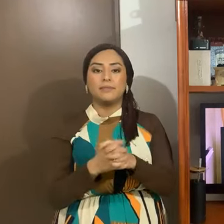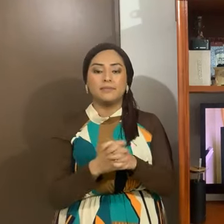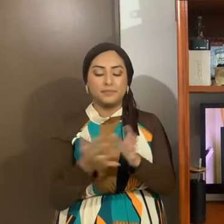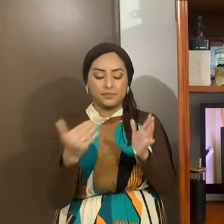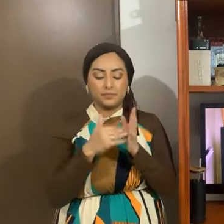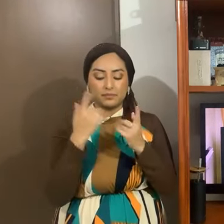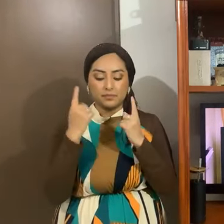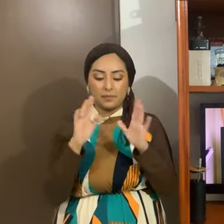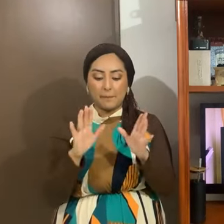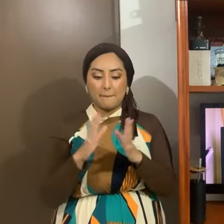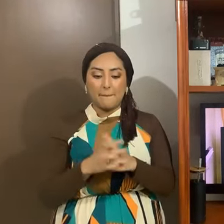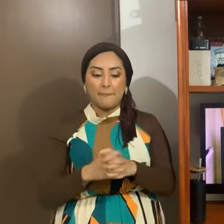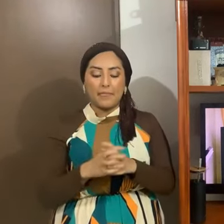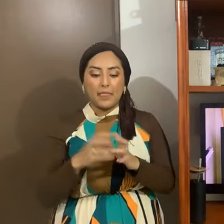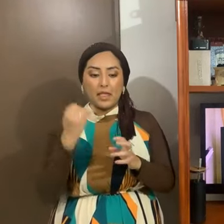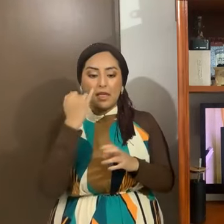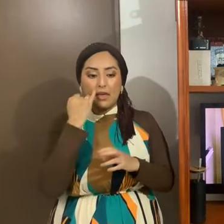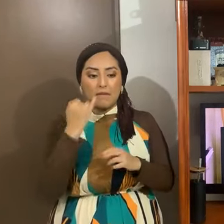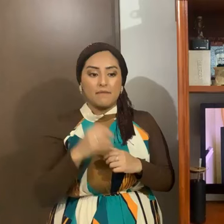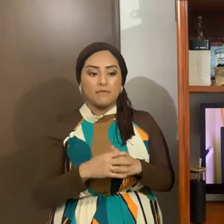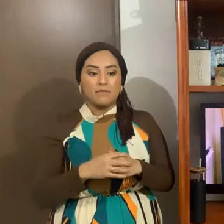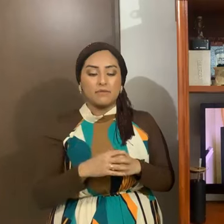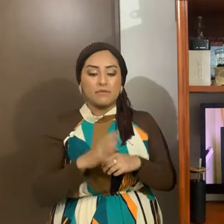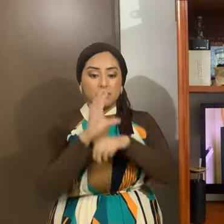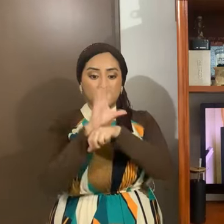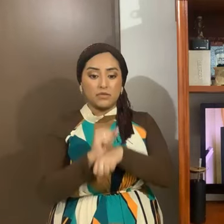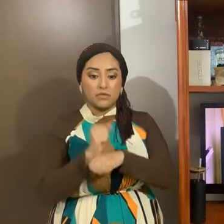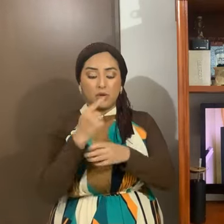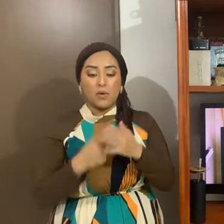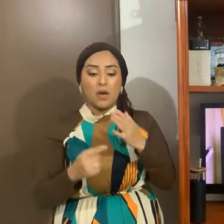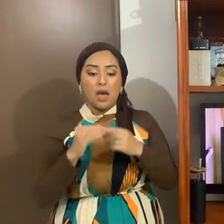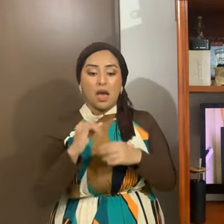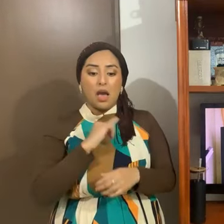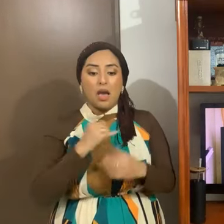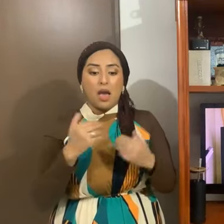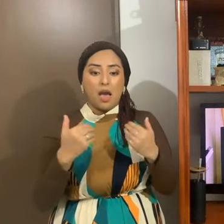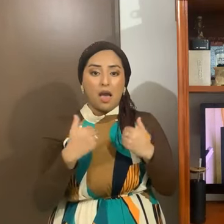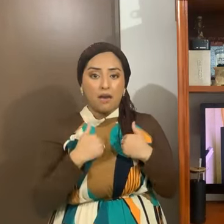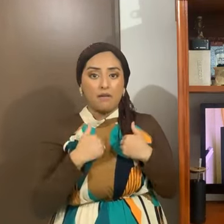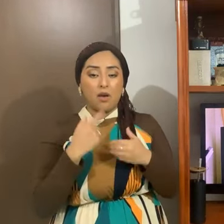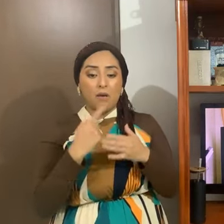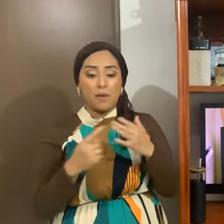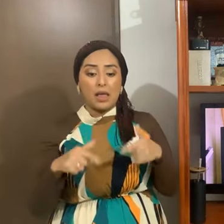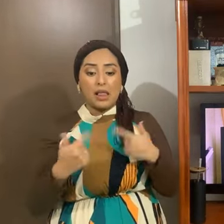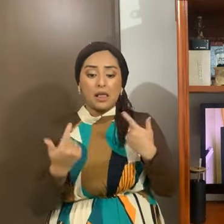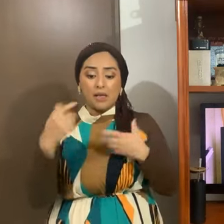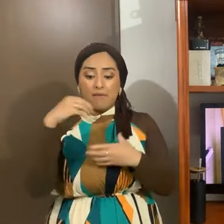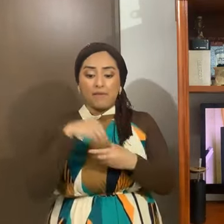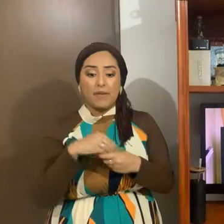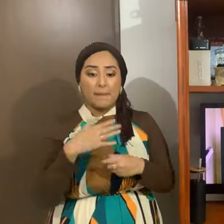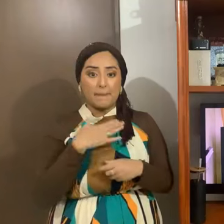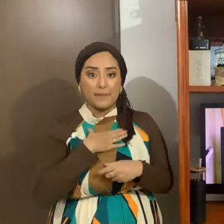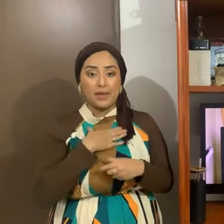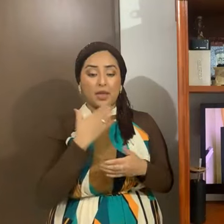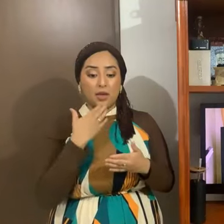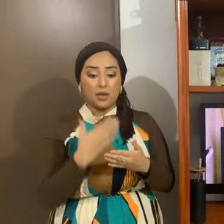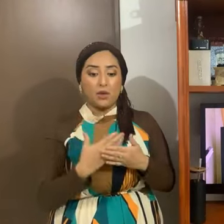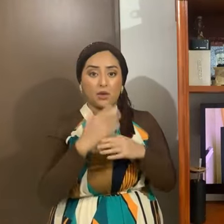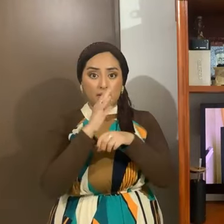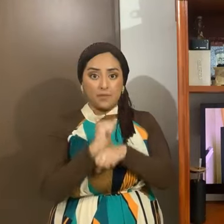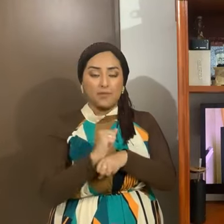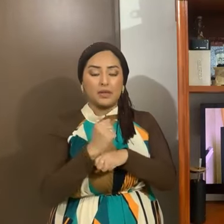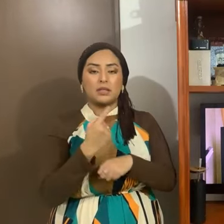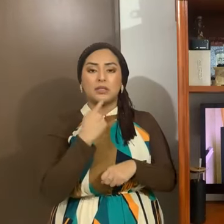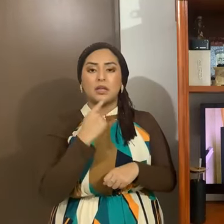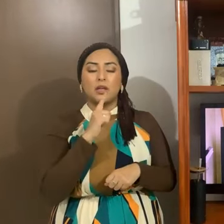volverlo a pensar. Si hábito es lo que yo tengo, lo que habita en mí, yo tengo buenos hábitos, decir